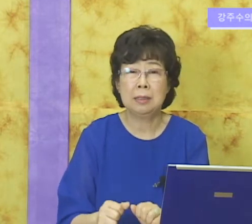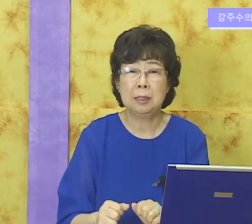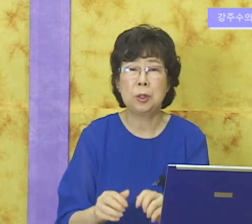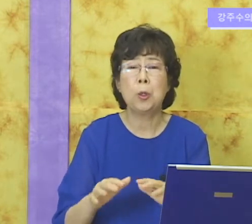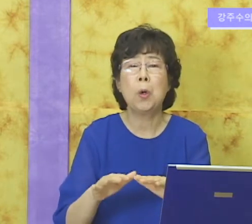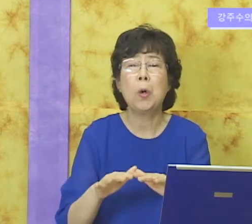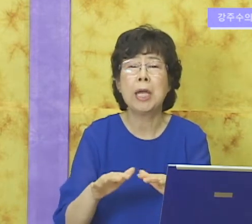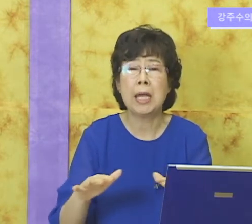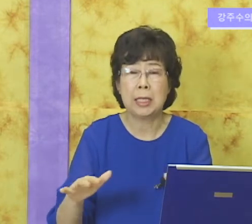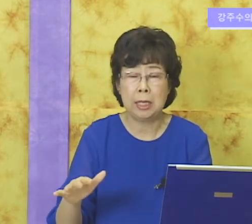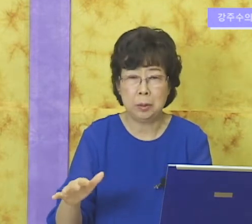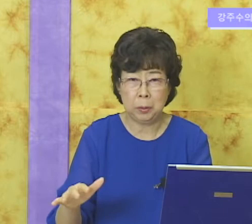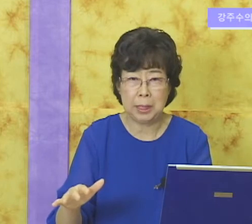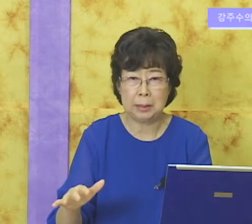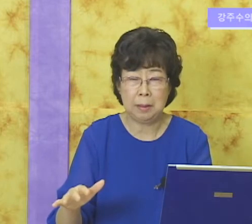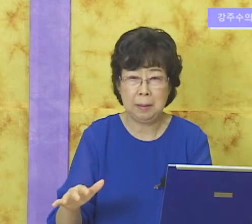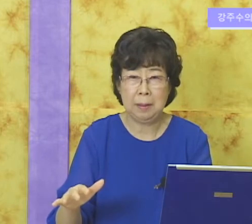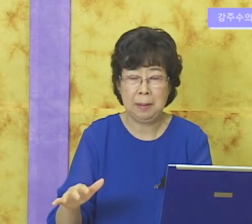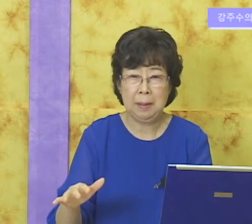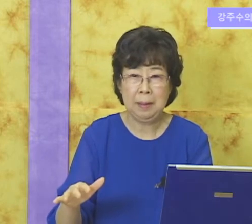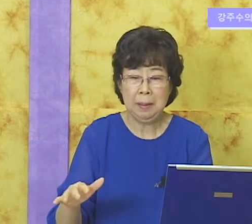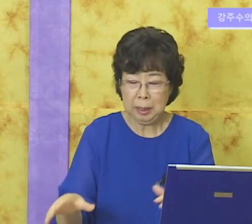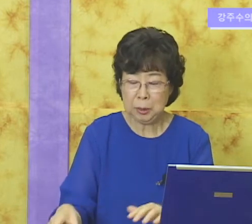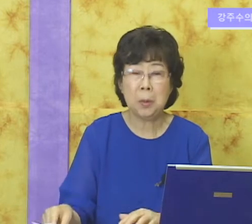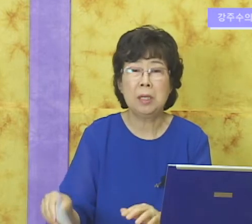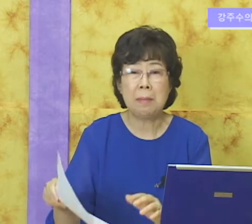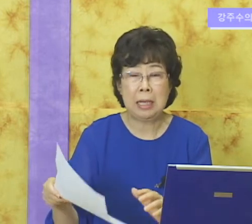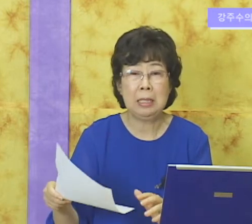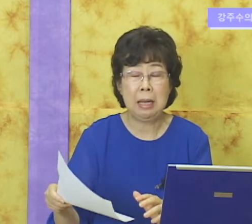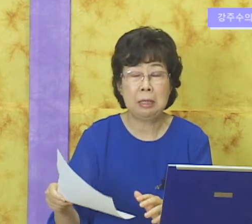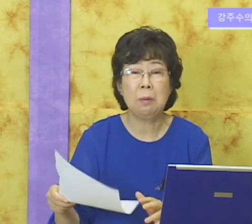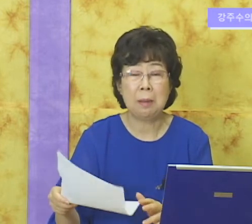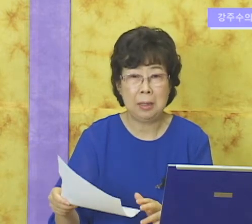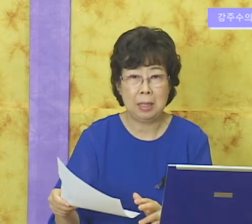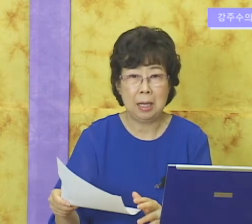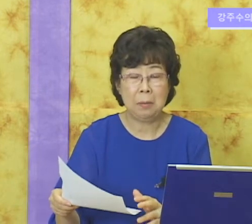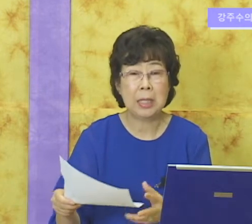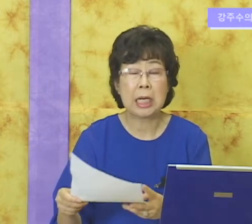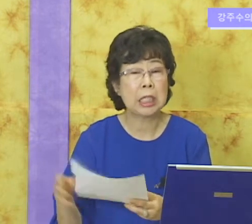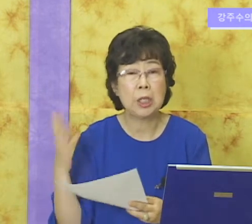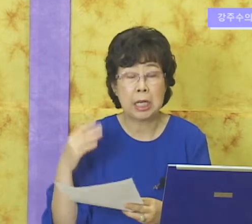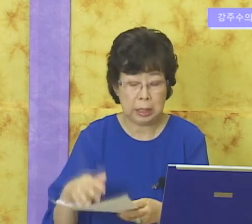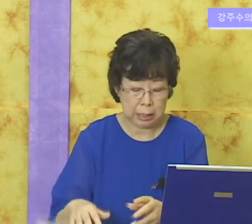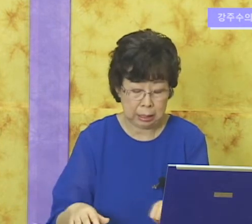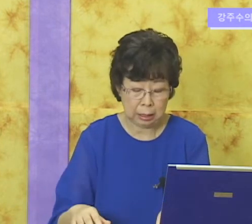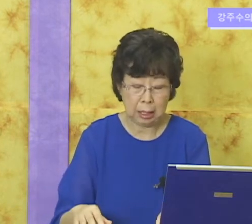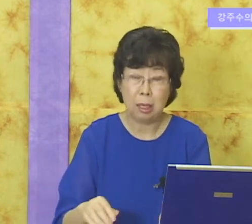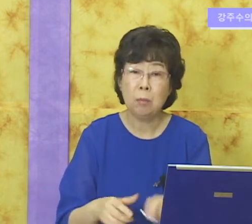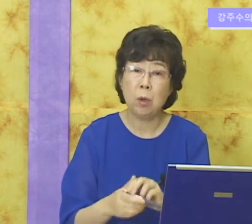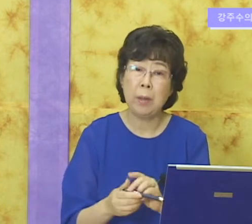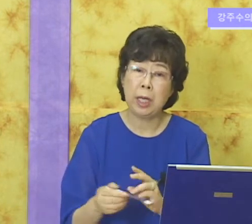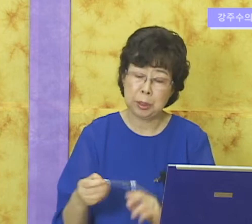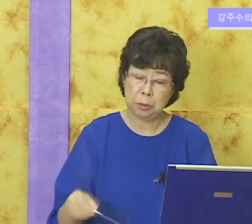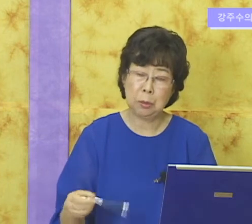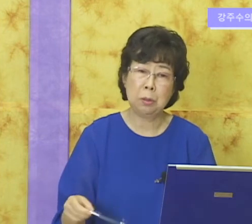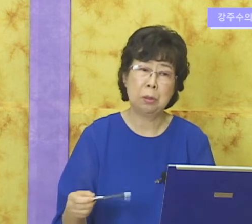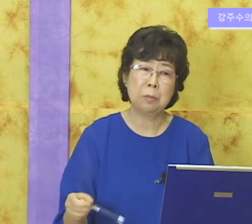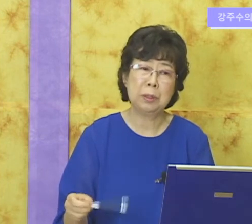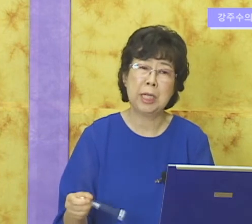농아인들은 조용해야 되는 곳에서 소리를 많이 내기도 합니다. 왜? 자기 귀에 안 들리니까. 볼펜 가지고